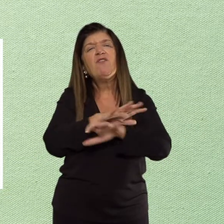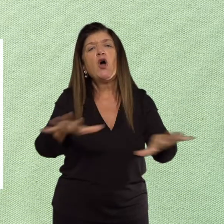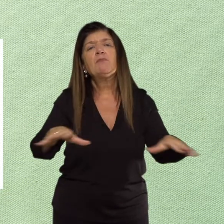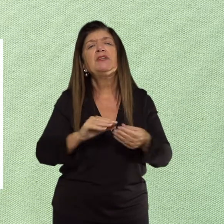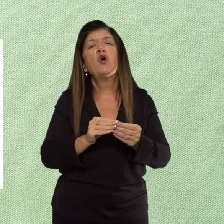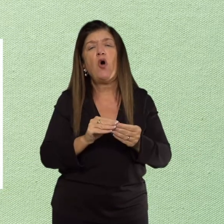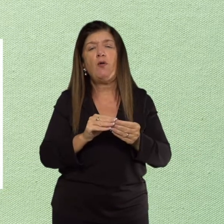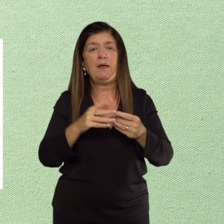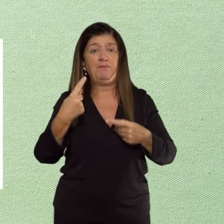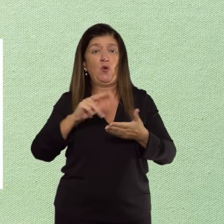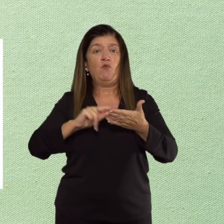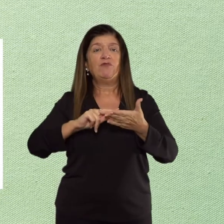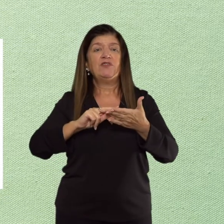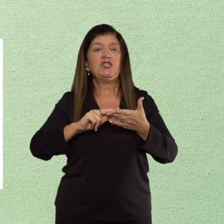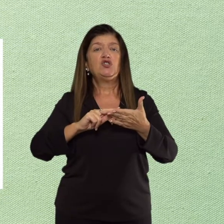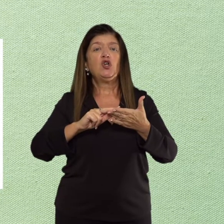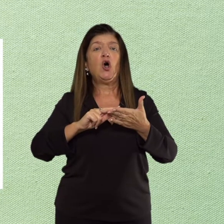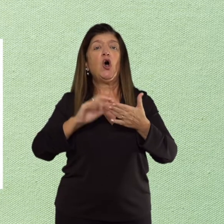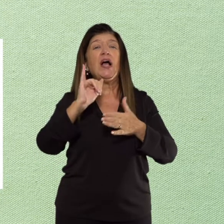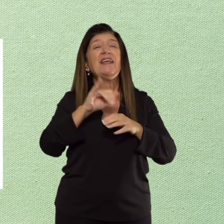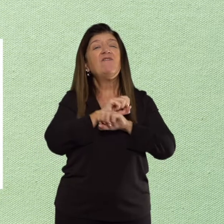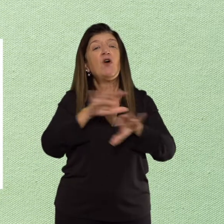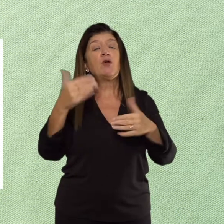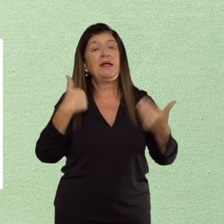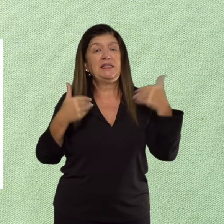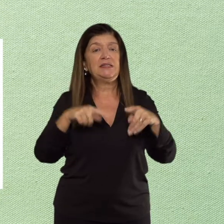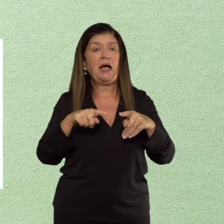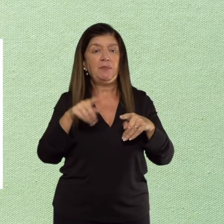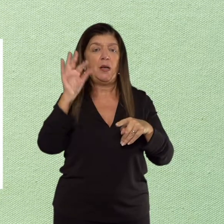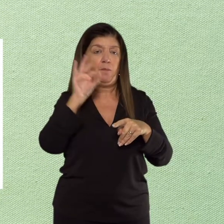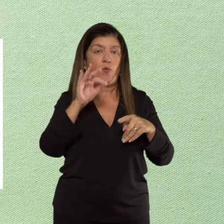di riferimento, no? per le persone con disabilità, che